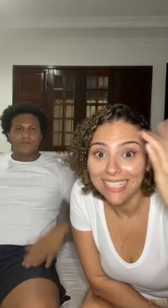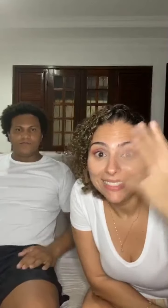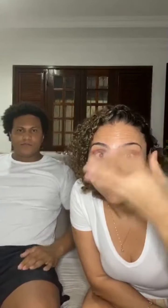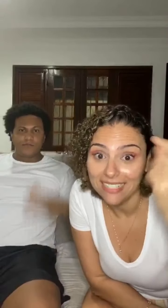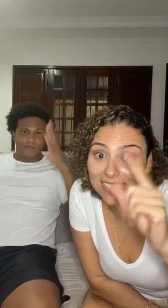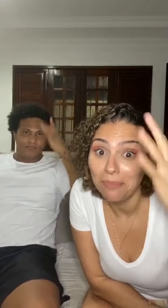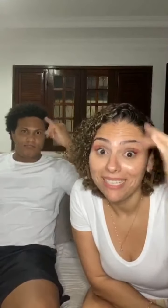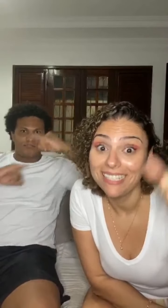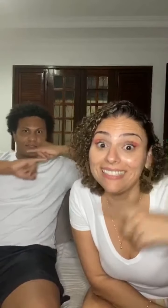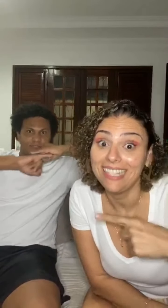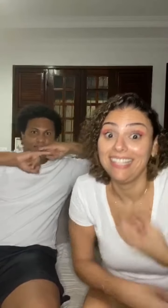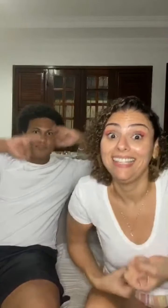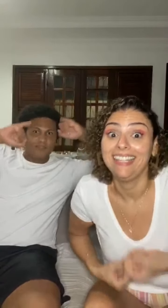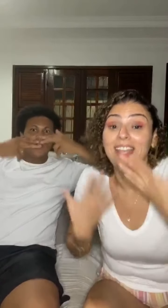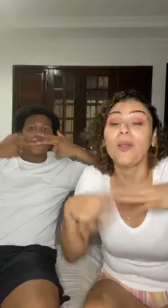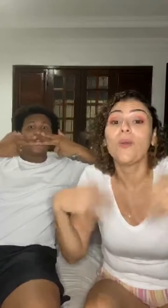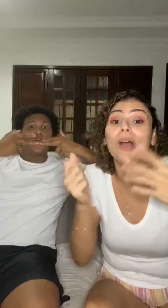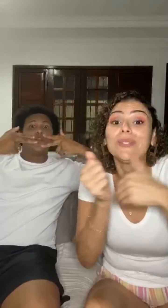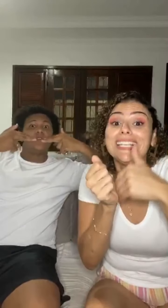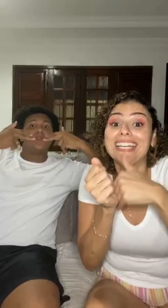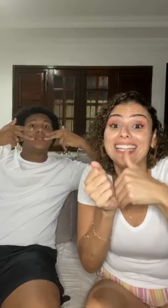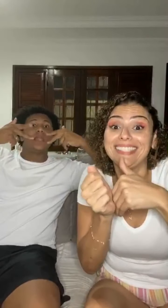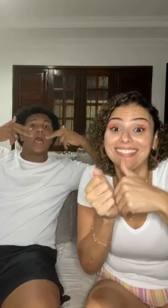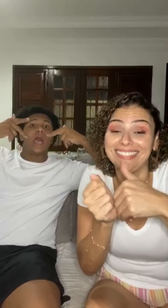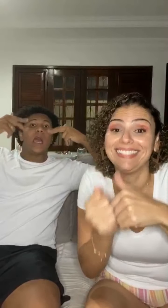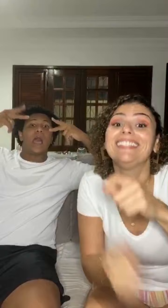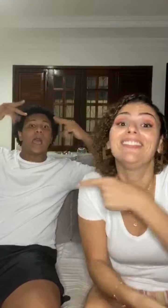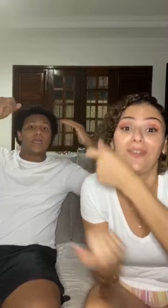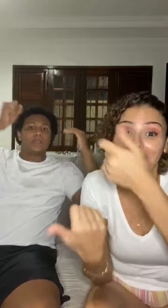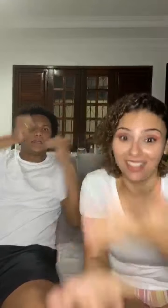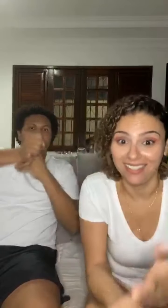Amanhã, esquece não. Amanhã tem. Qual o segredo?